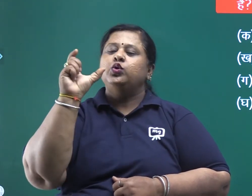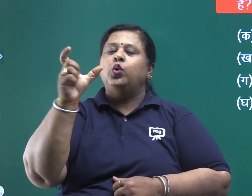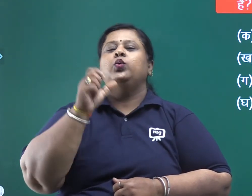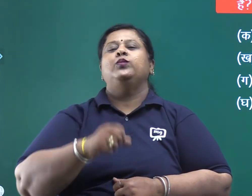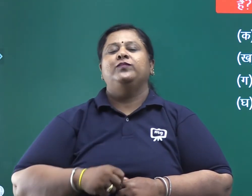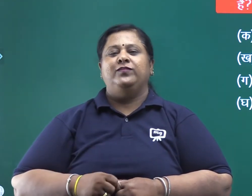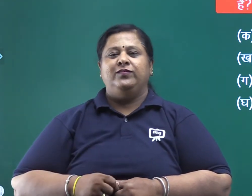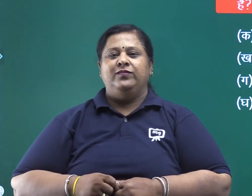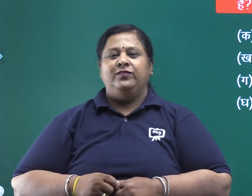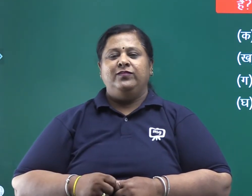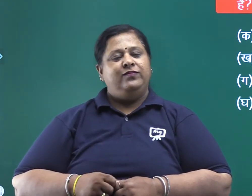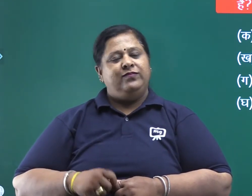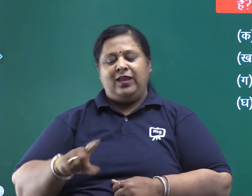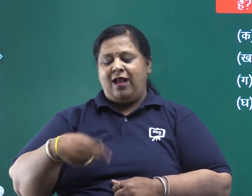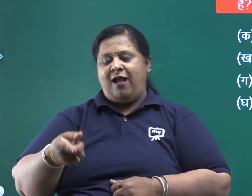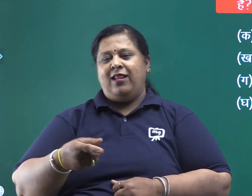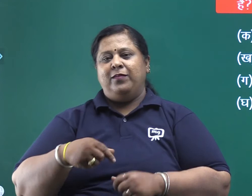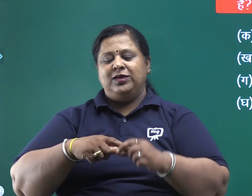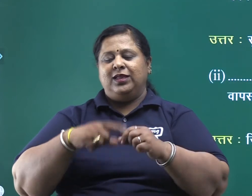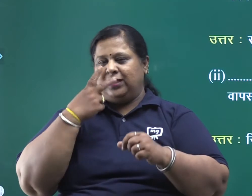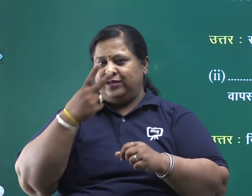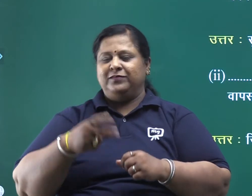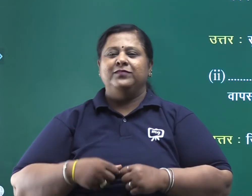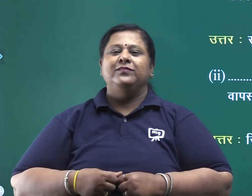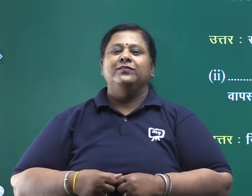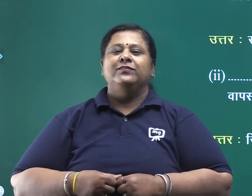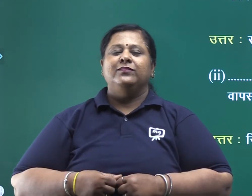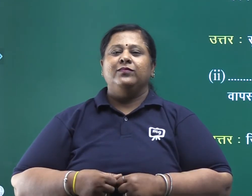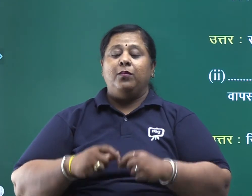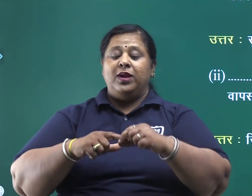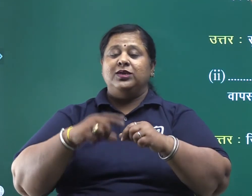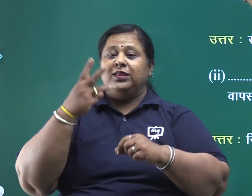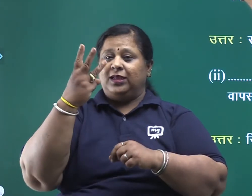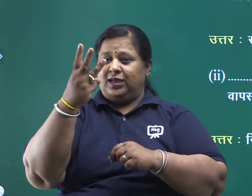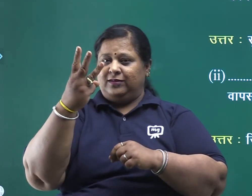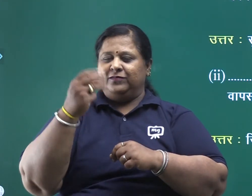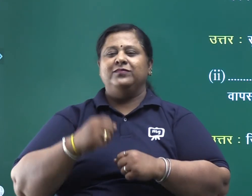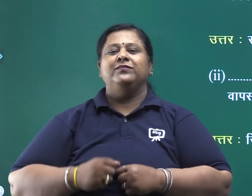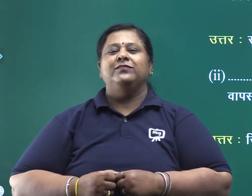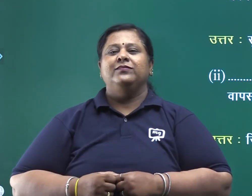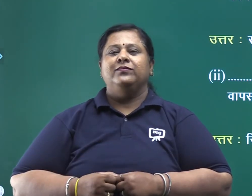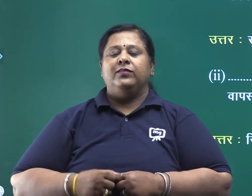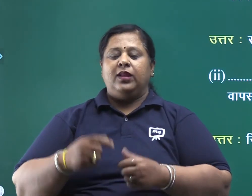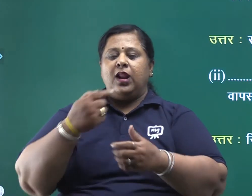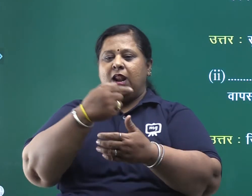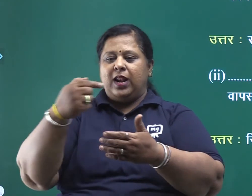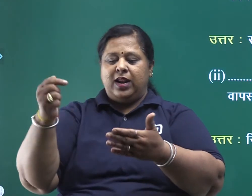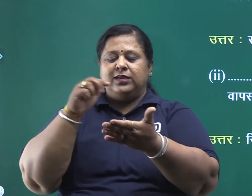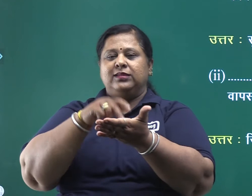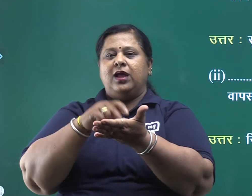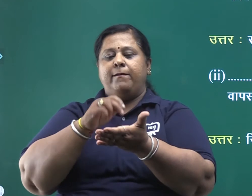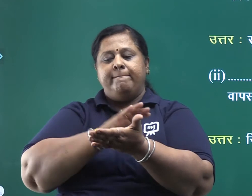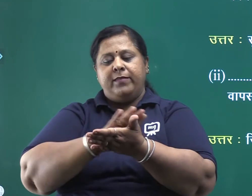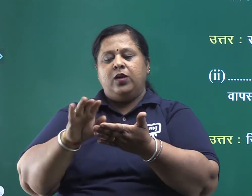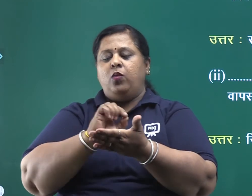छोटू। आगे के प्रश्न की तरफ बढ़ते हैं। प्रश्न 3, रिक्त स्थान